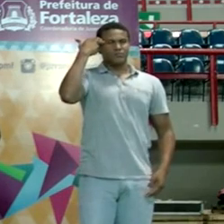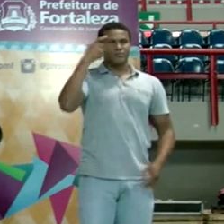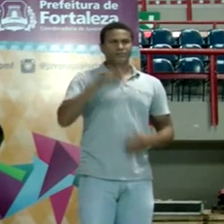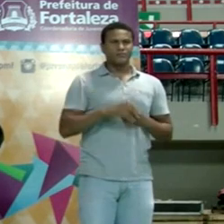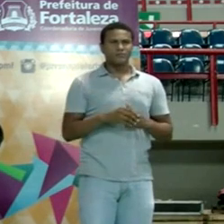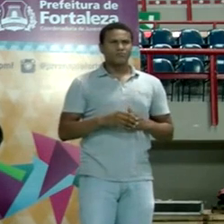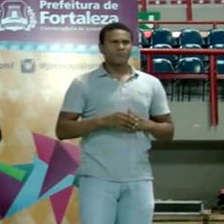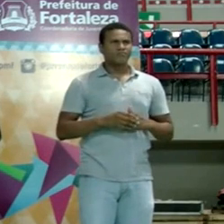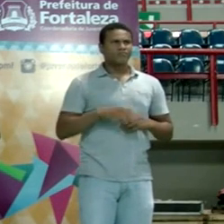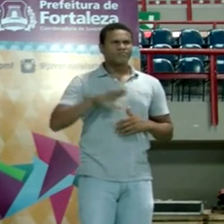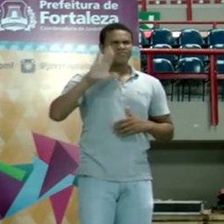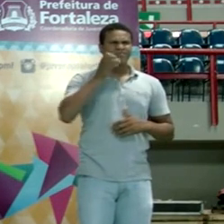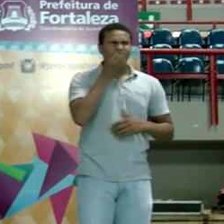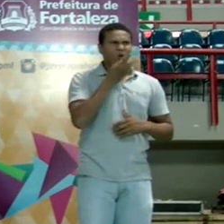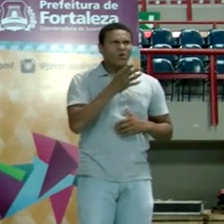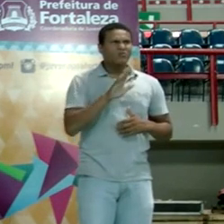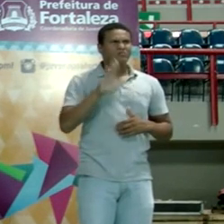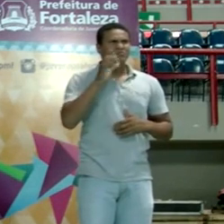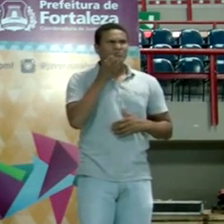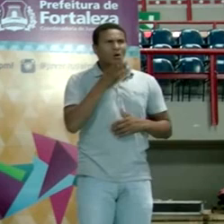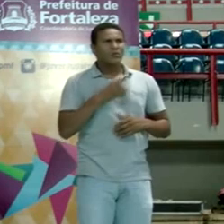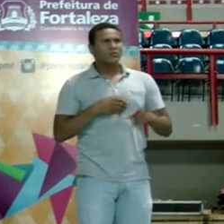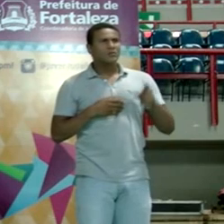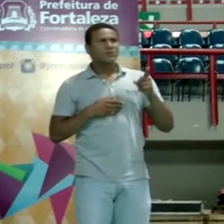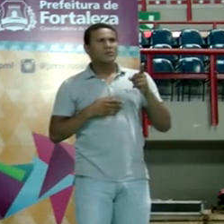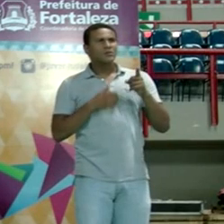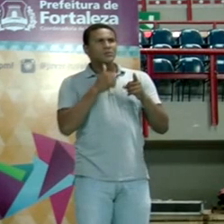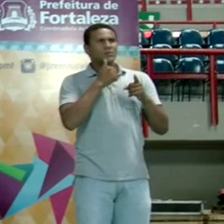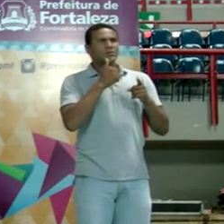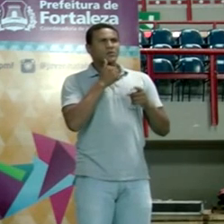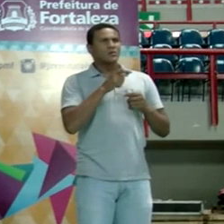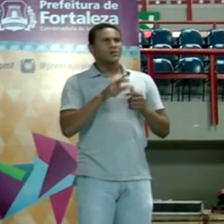muito bom. Ninguém gosta de Vargas aí.